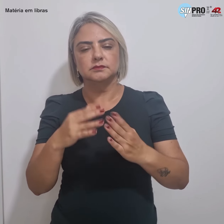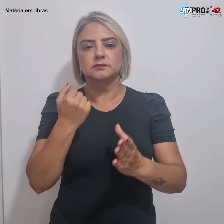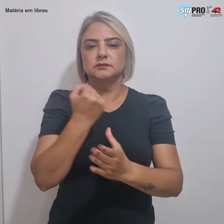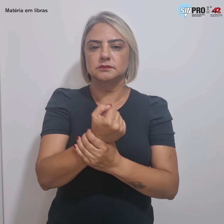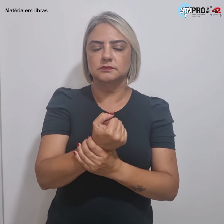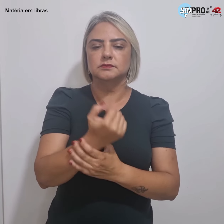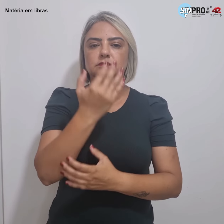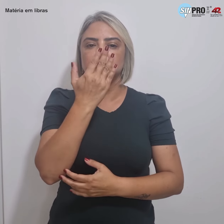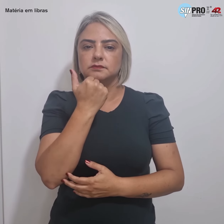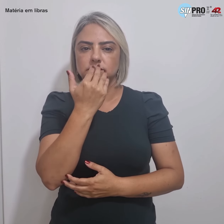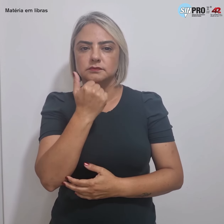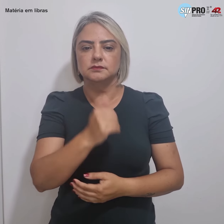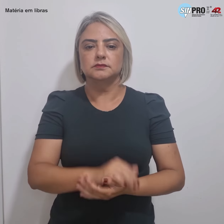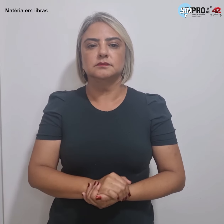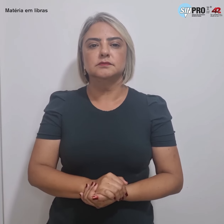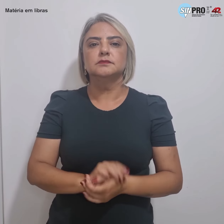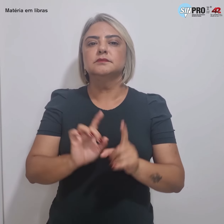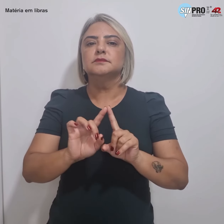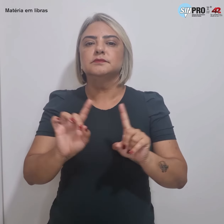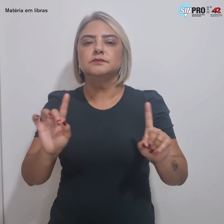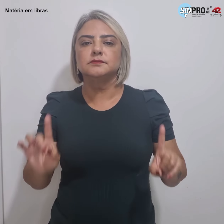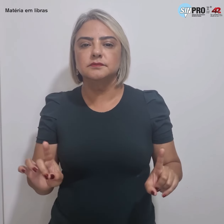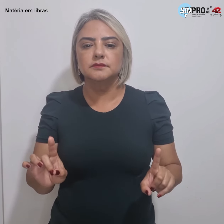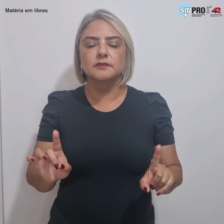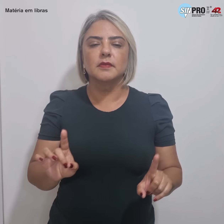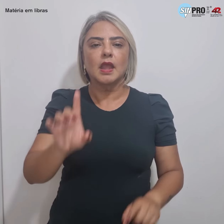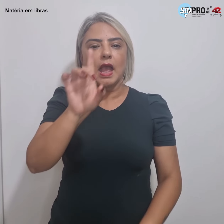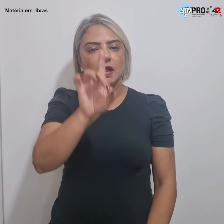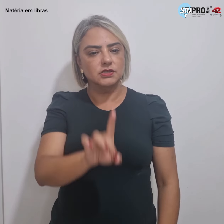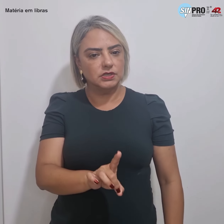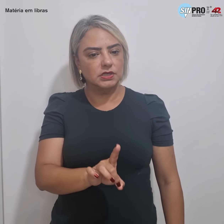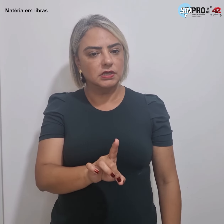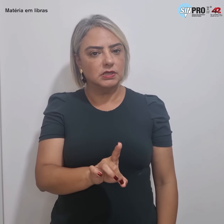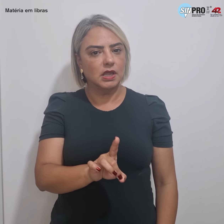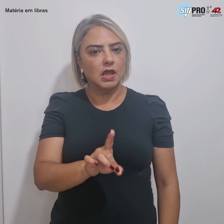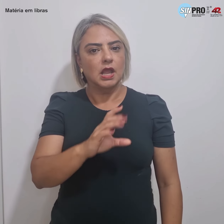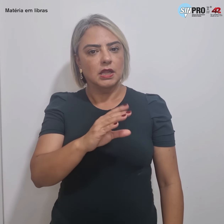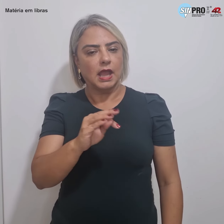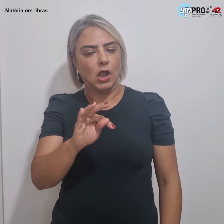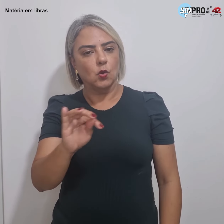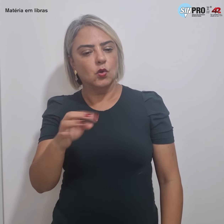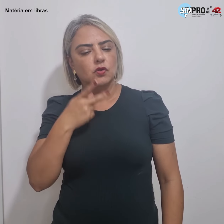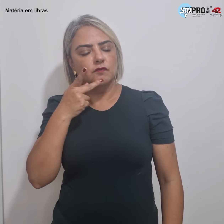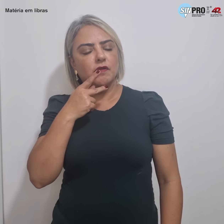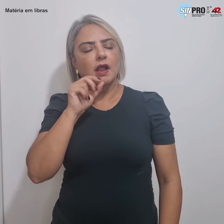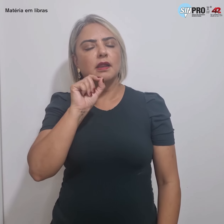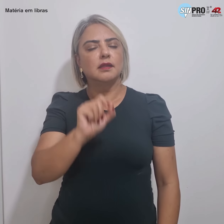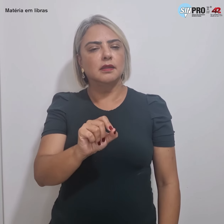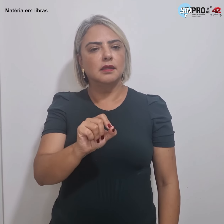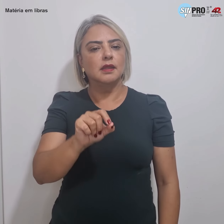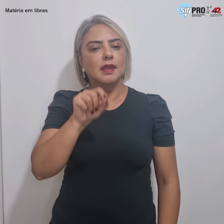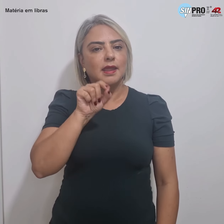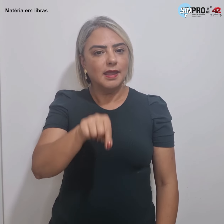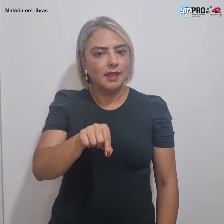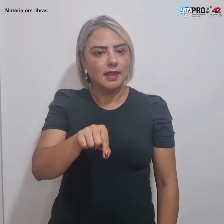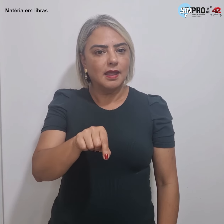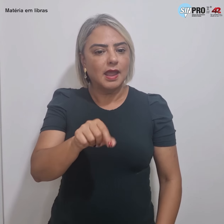alimentar. Mas a dirigente cutista também diz que este é o ano que